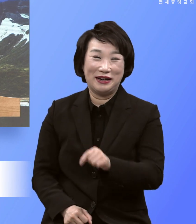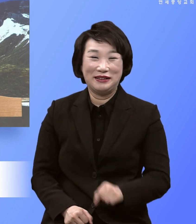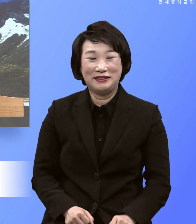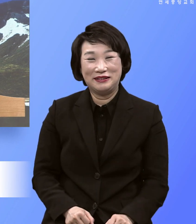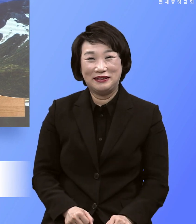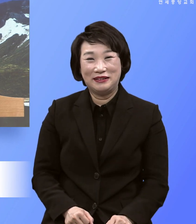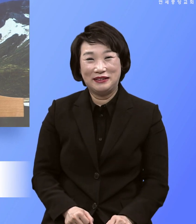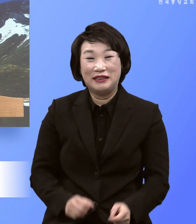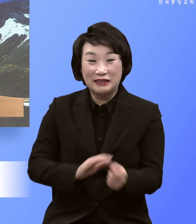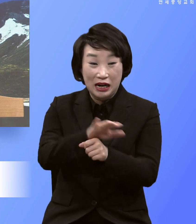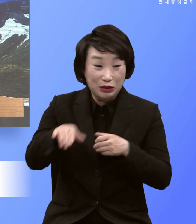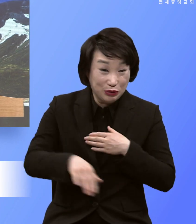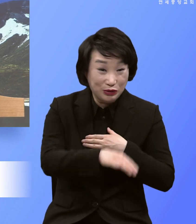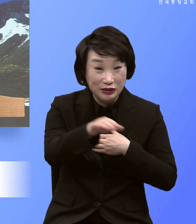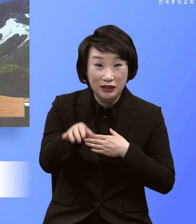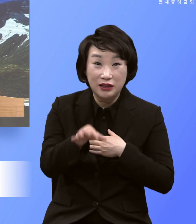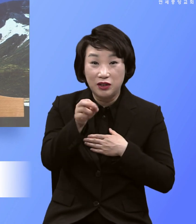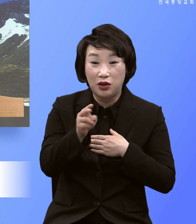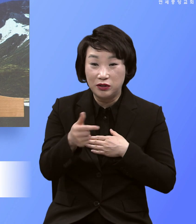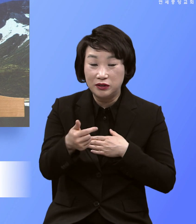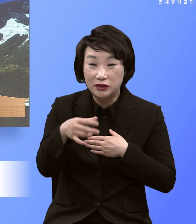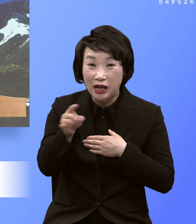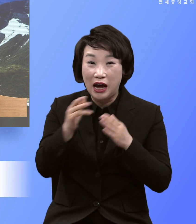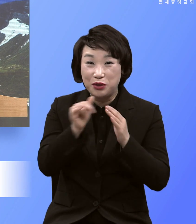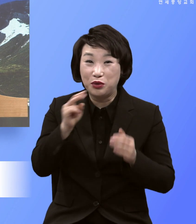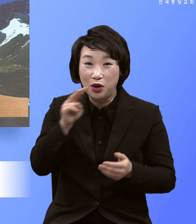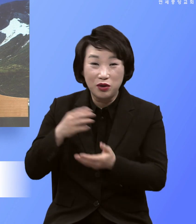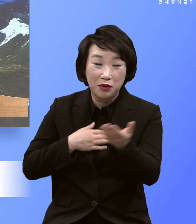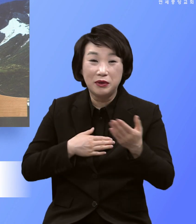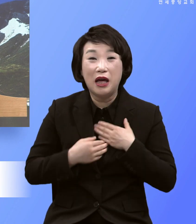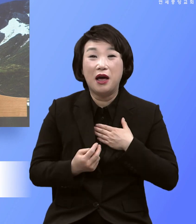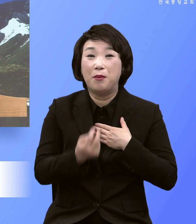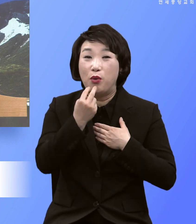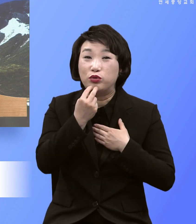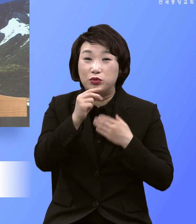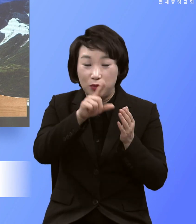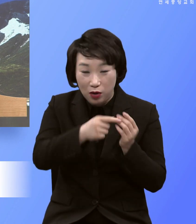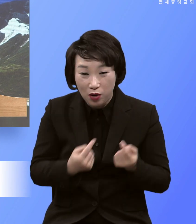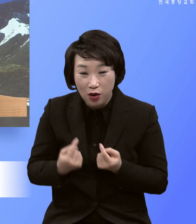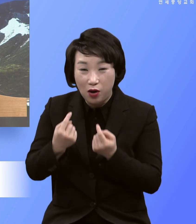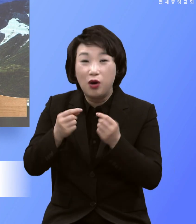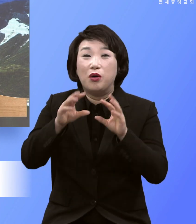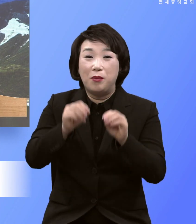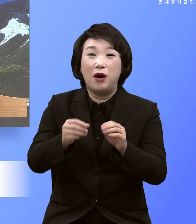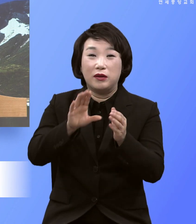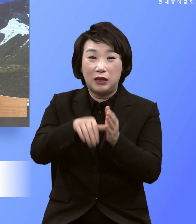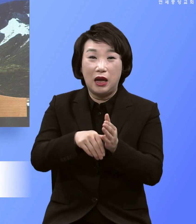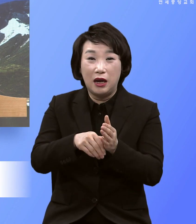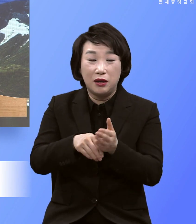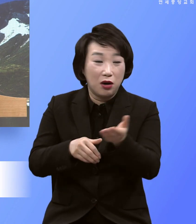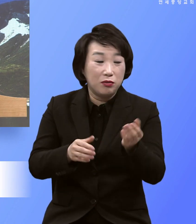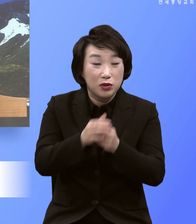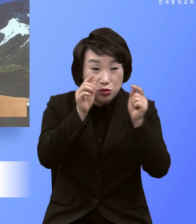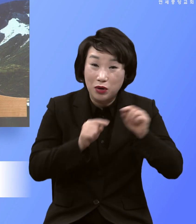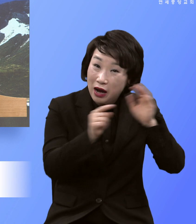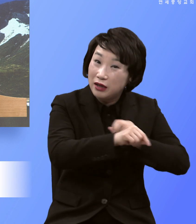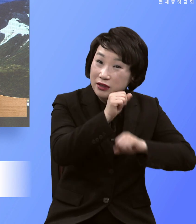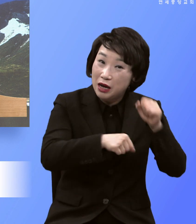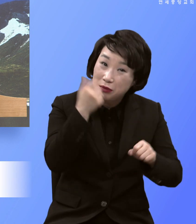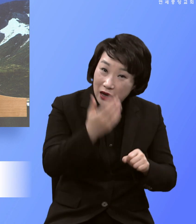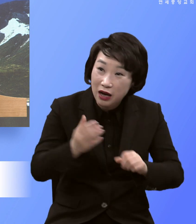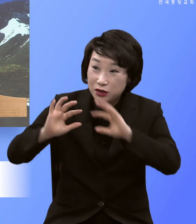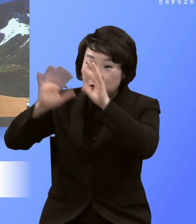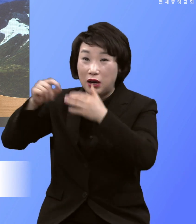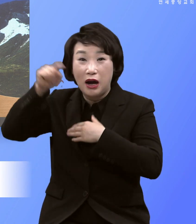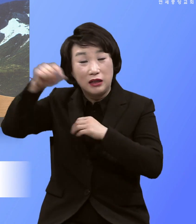사랑하는 연세가족이요. 내 목숨이 끝나는 순간 우리가 지옥 가는 게 자유입니까? 천국 가는